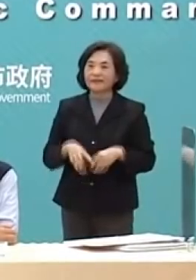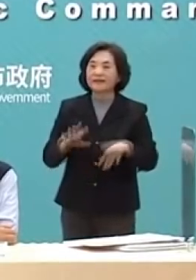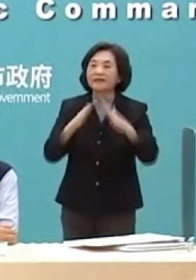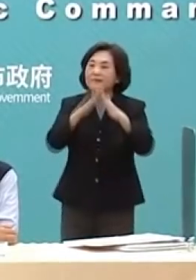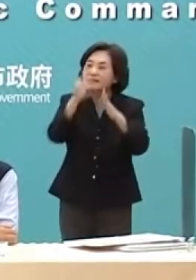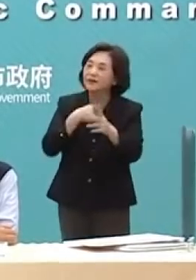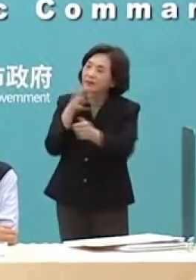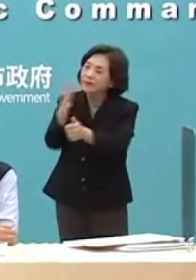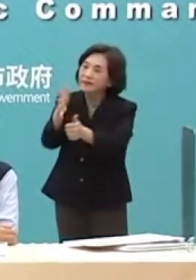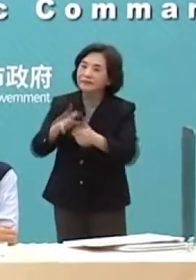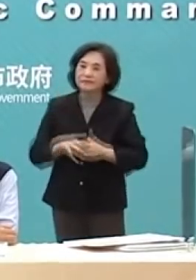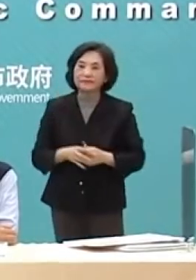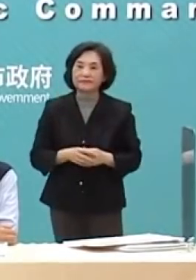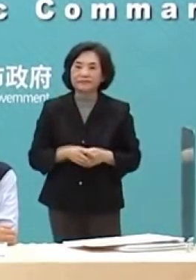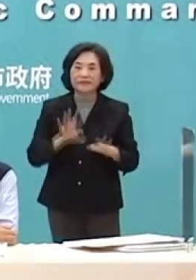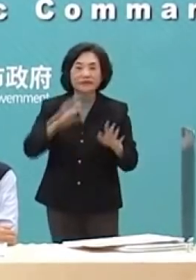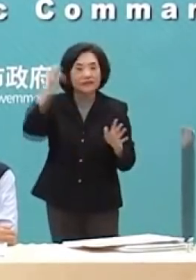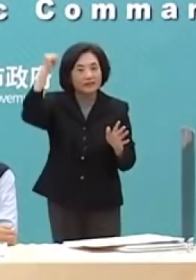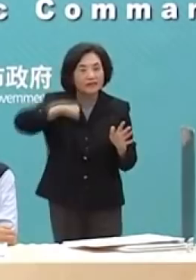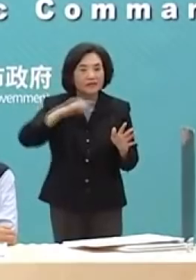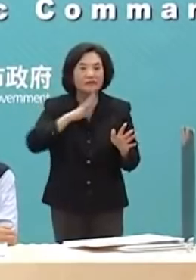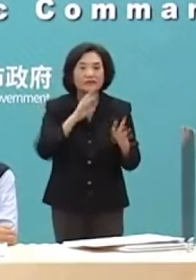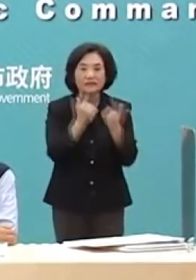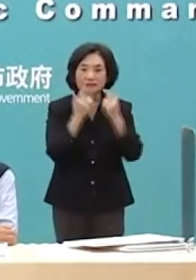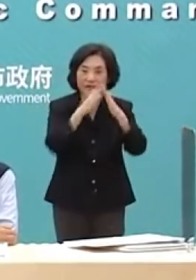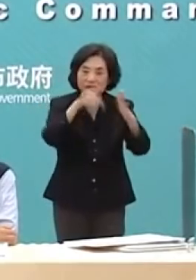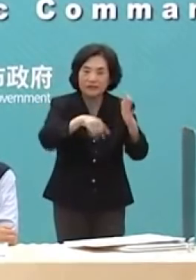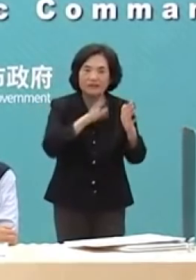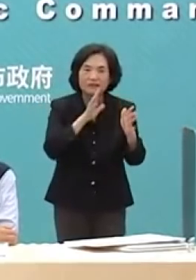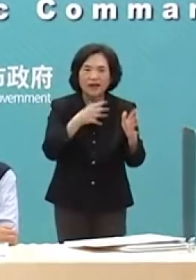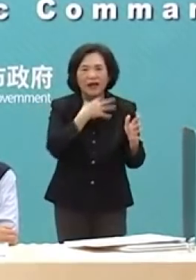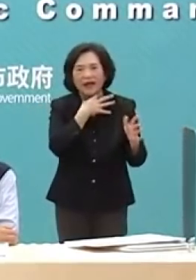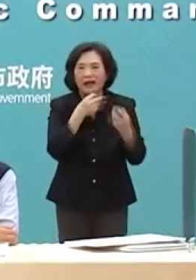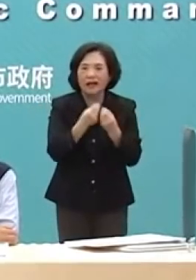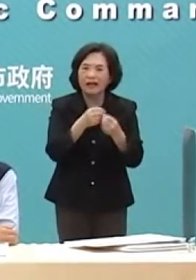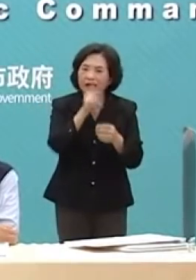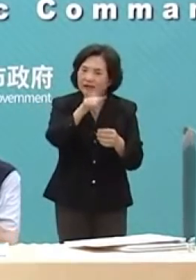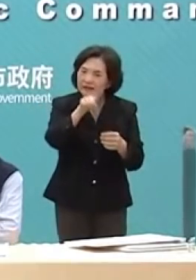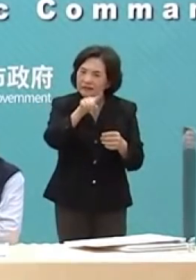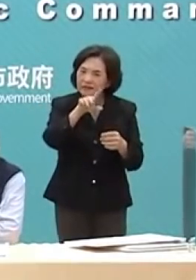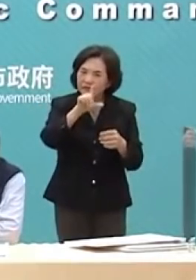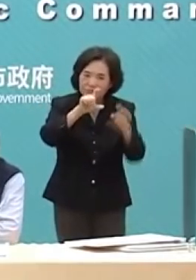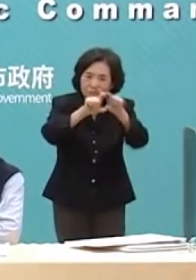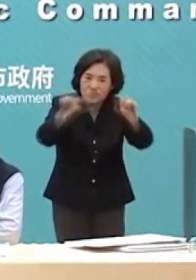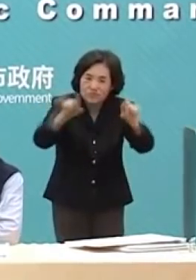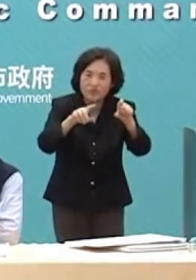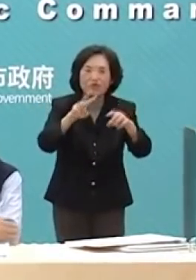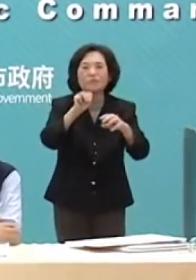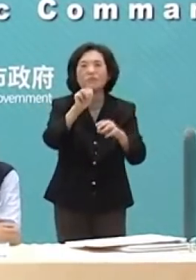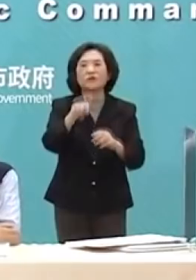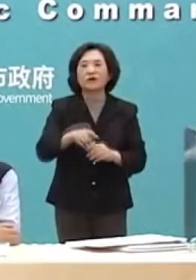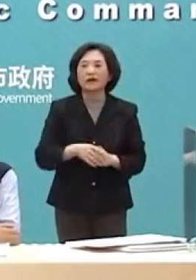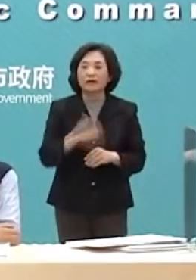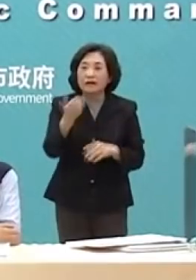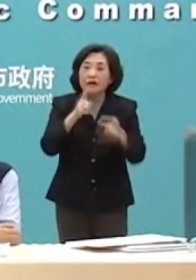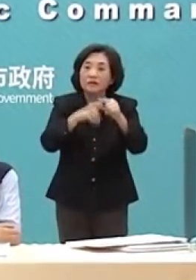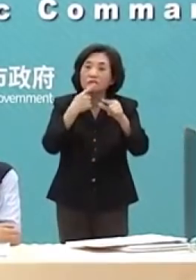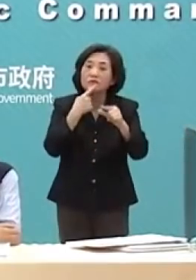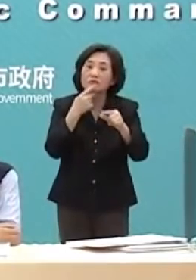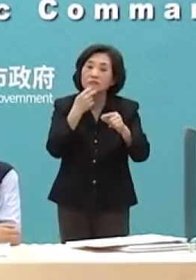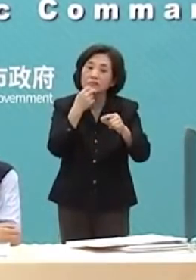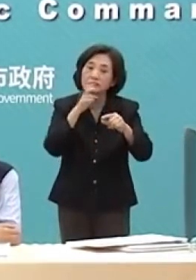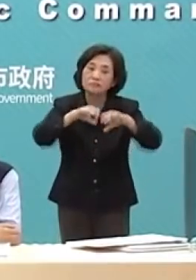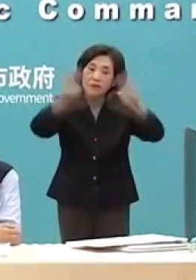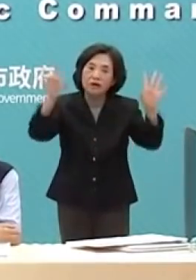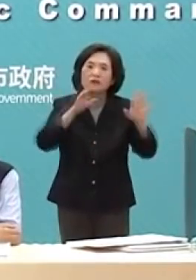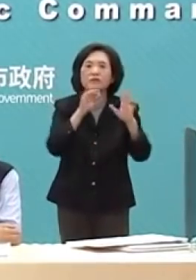市长想先请教一下，就是早上有说台北市这一期还缺大概1000坪的莫德纳，但是刚刚中央有